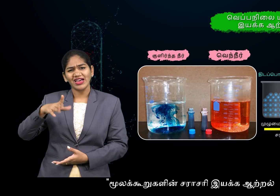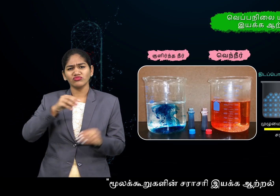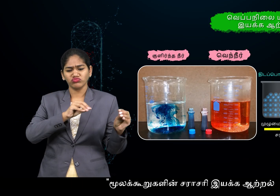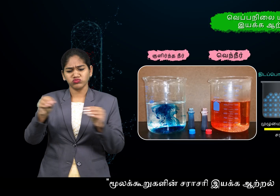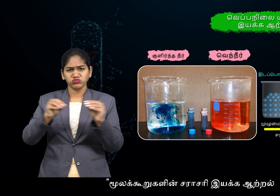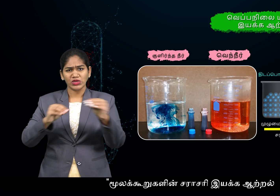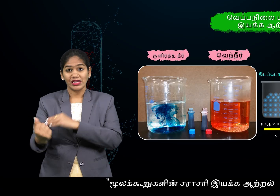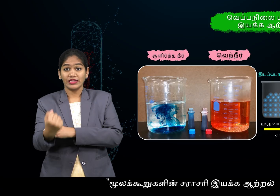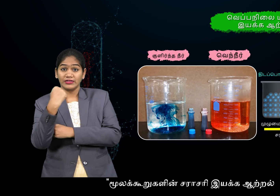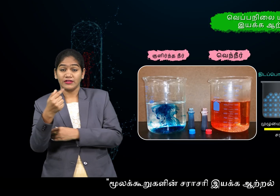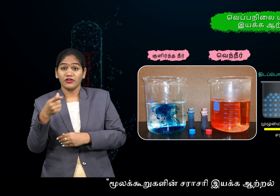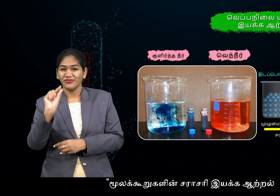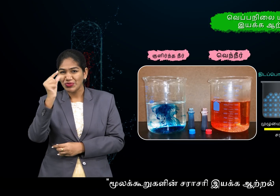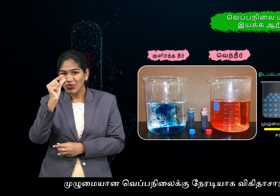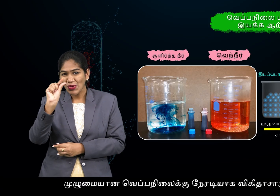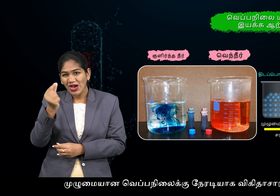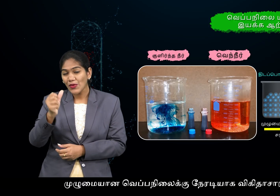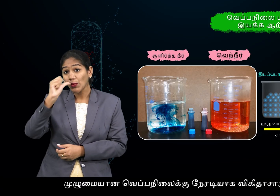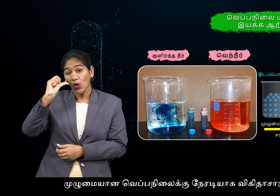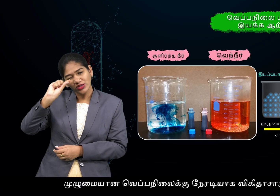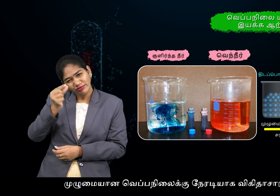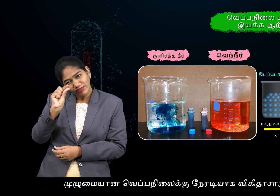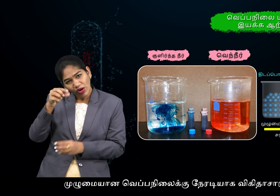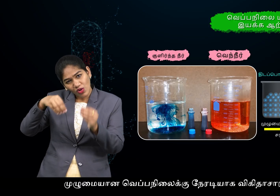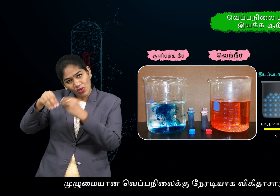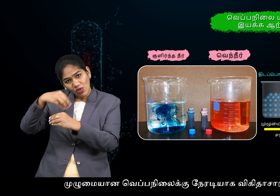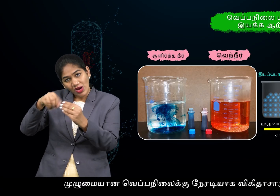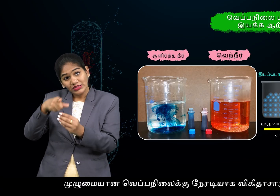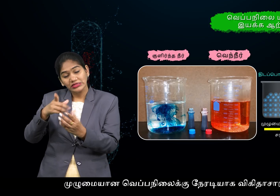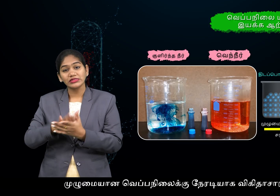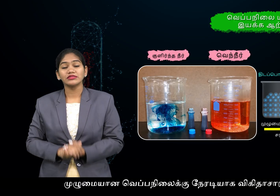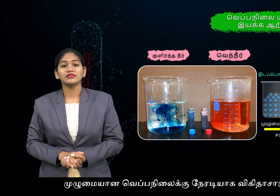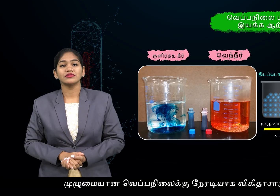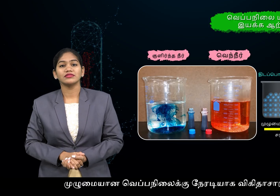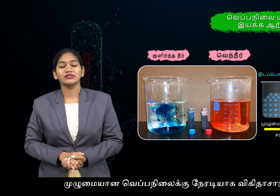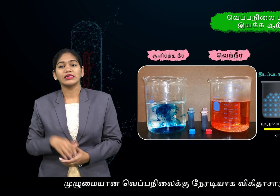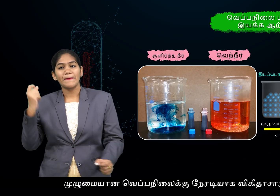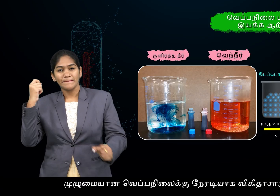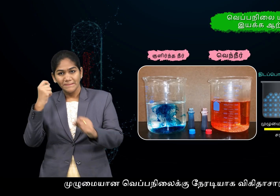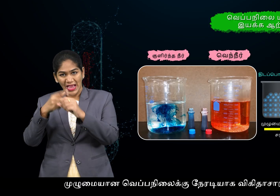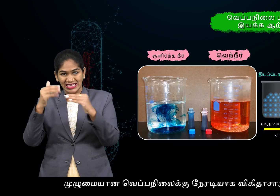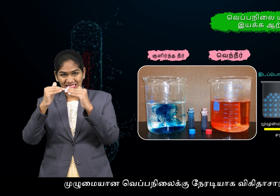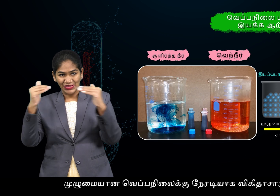மூலக்கூறுகளின் சராசரி இயக்க ஆற்றல் முழுமையான வெப்பநிலைக்கு நேரடியாக விகிதாசாரமாகும்.